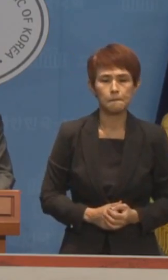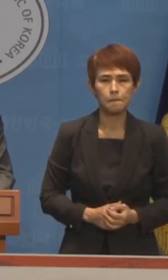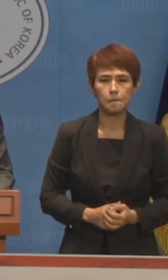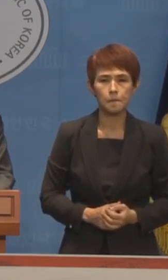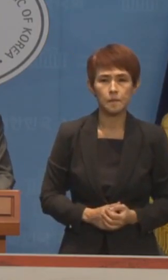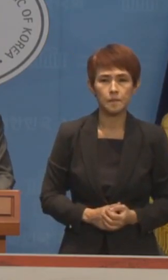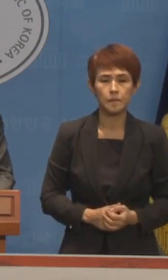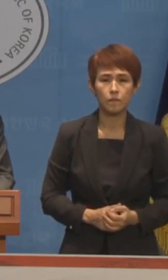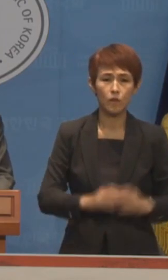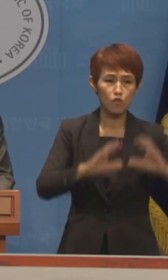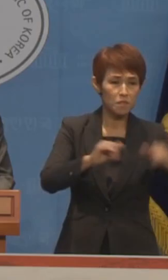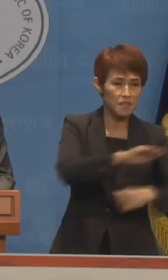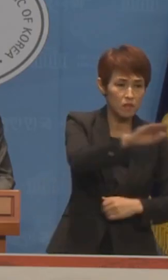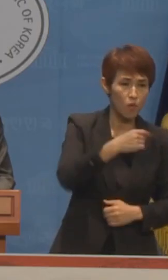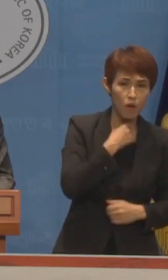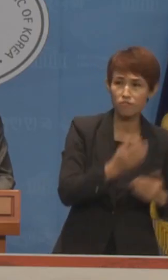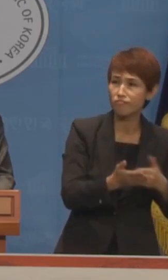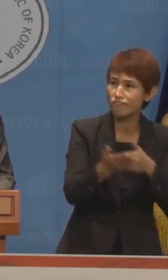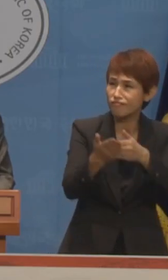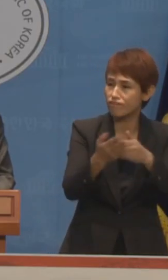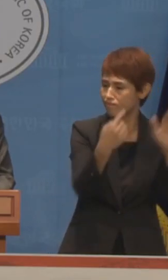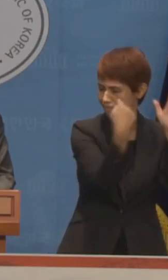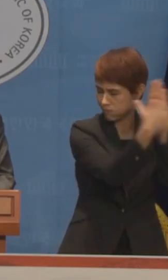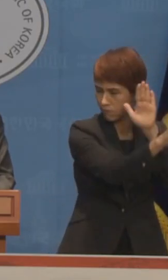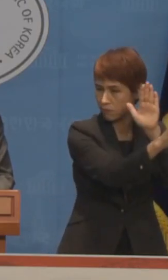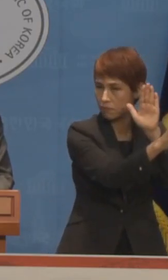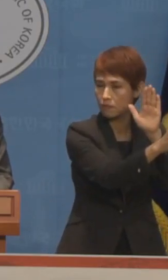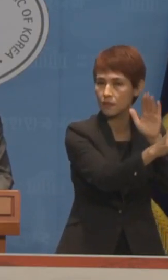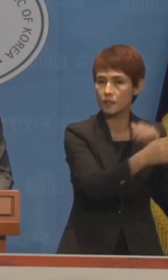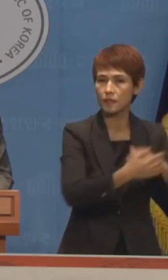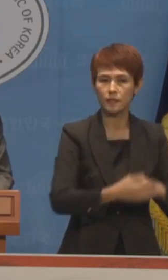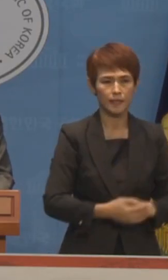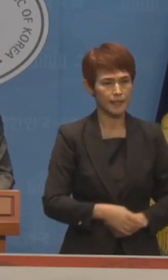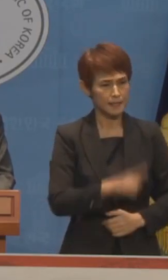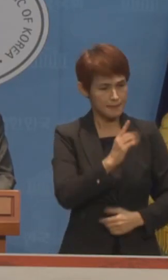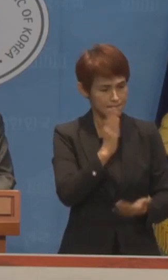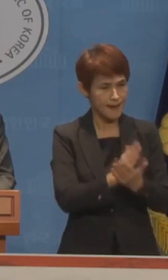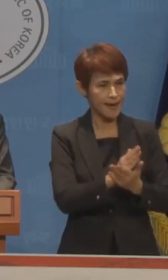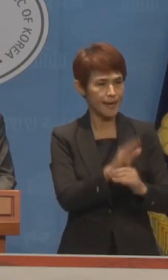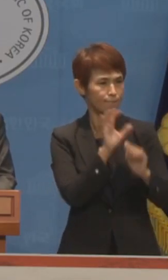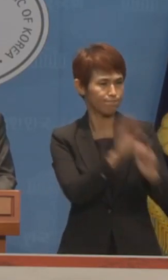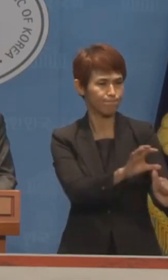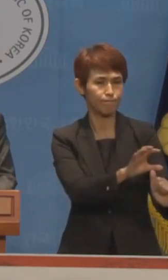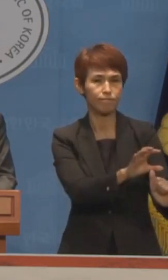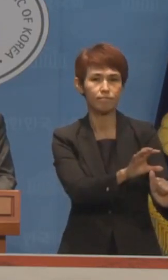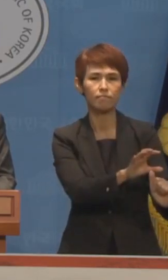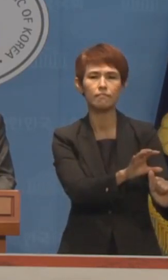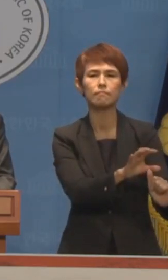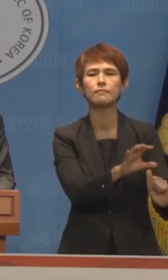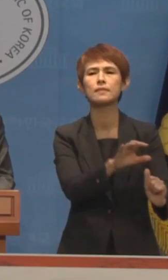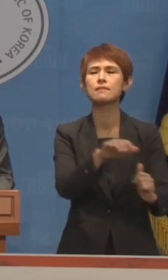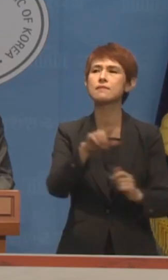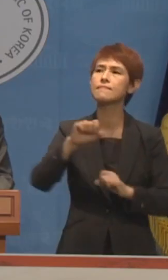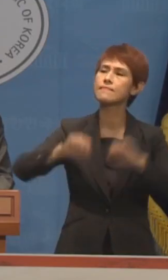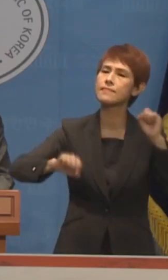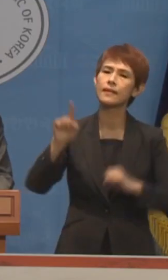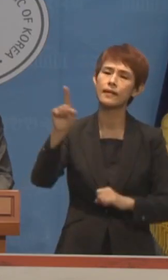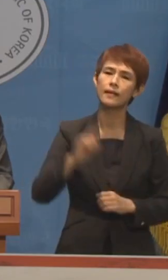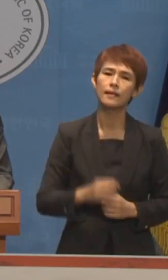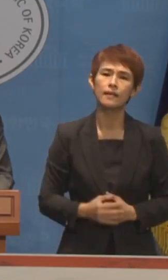지역 주민과 국민의 의견은 한마디도 듣지 않고 한마디도 못하게 하겠다는 귀틀막, 입틀막